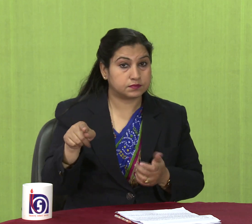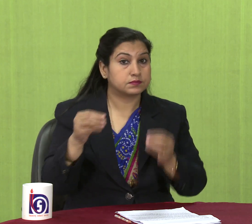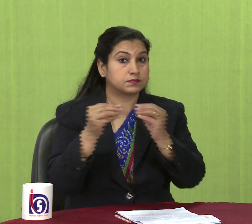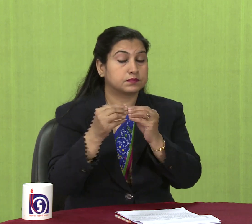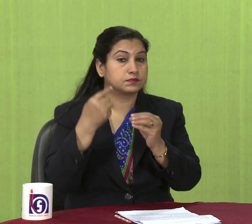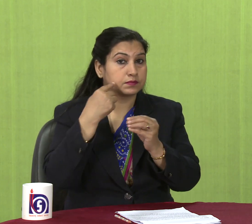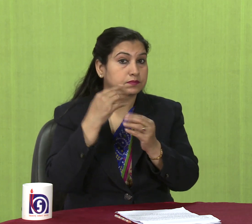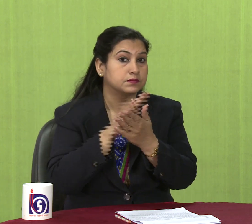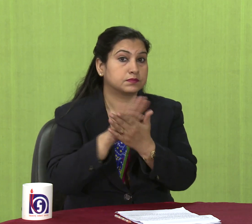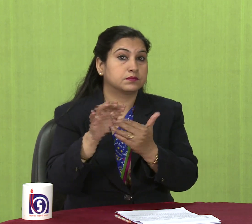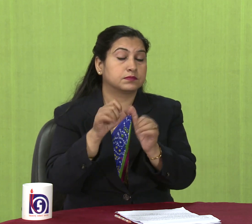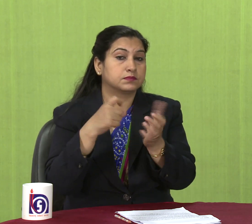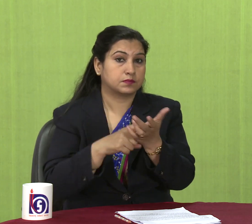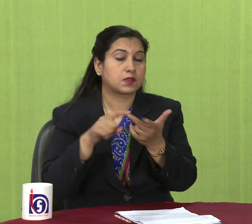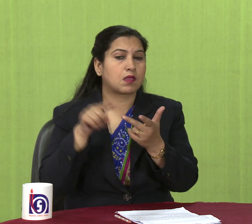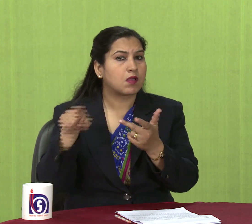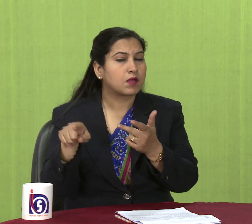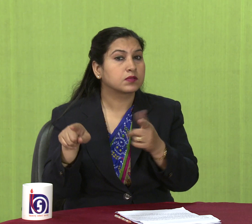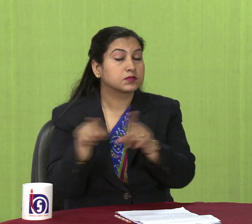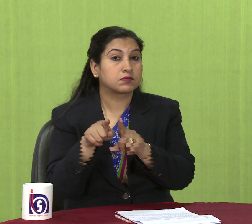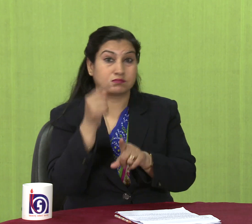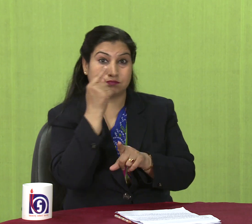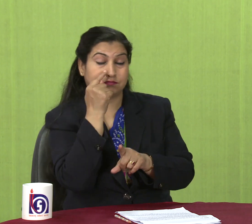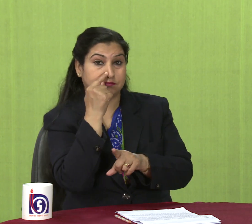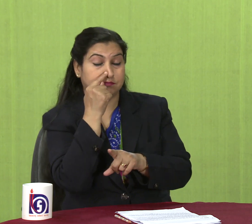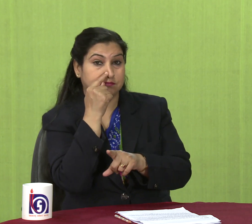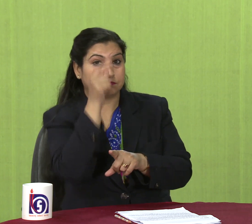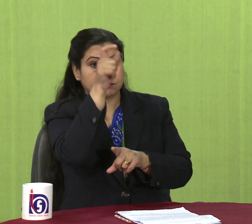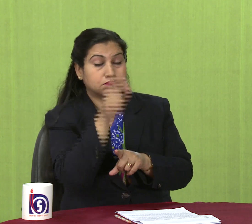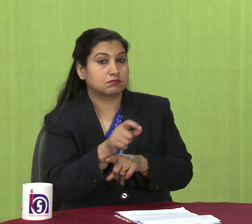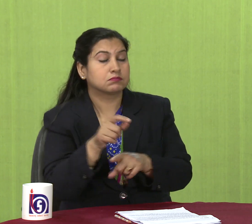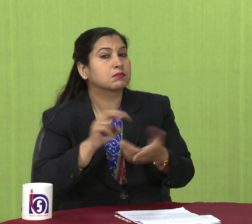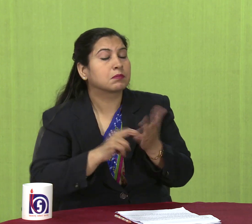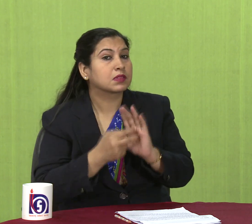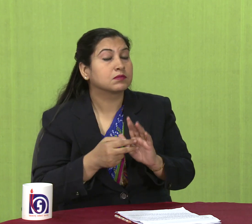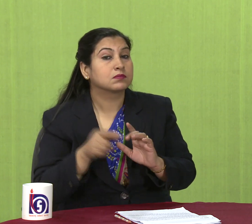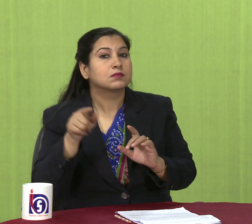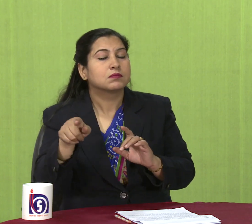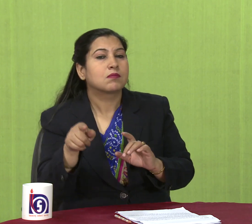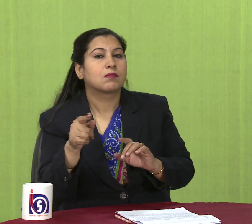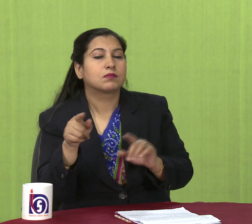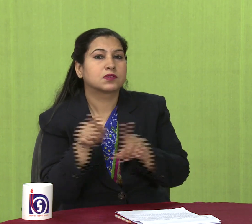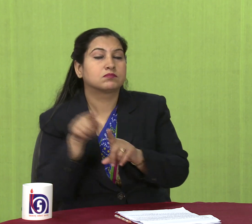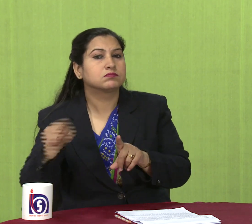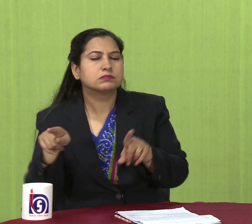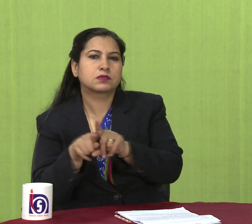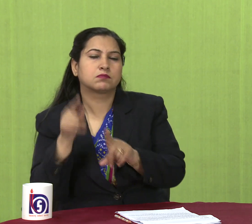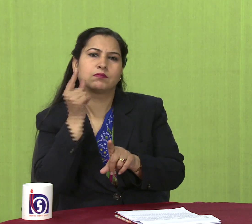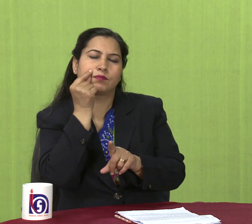बिहारी ने नायिका अथवा नायक की याद में डूबे